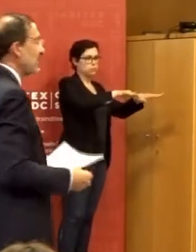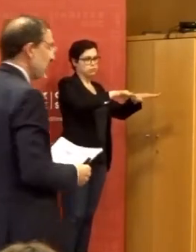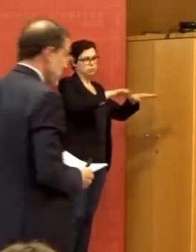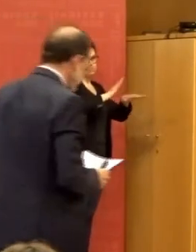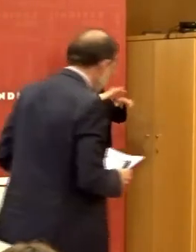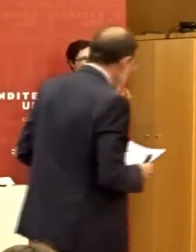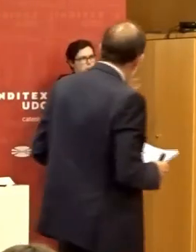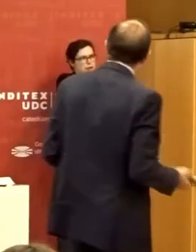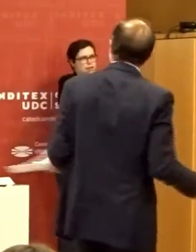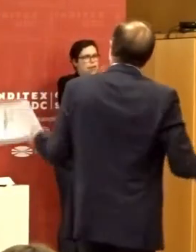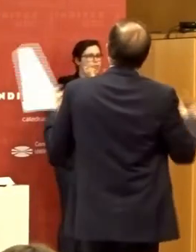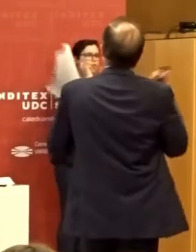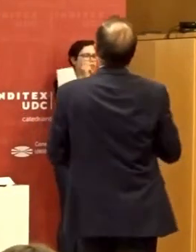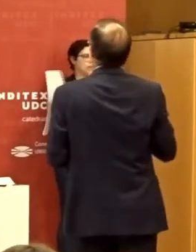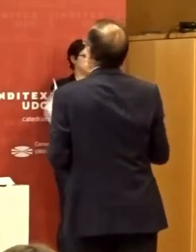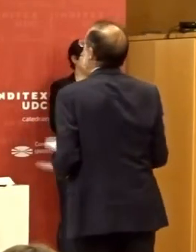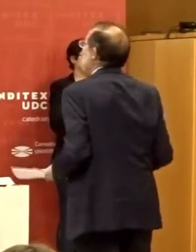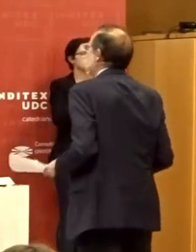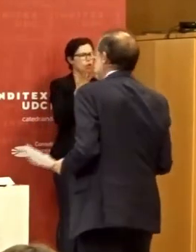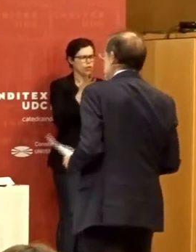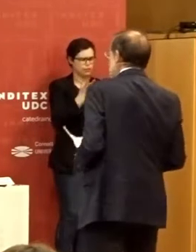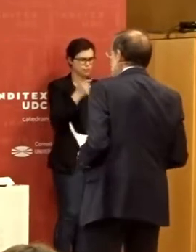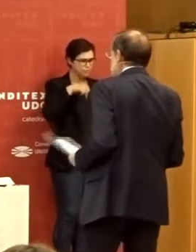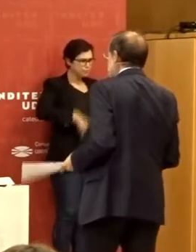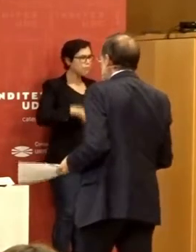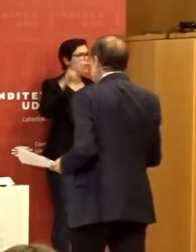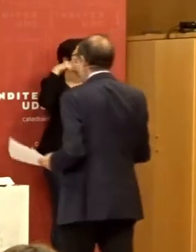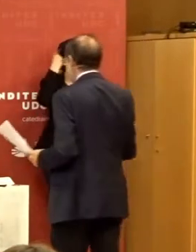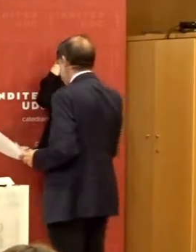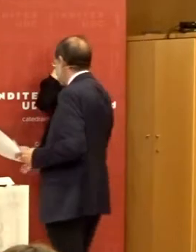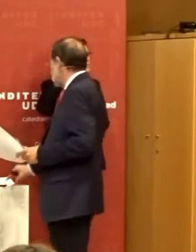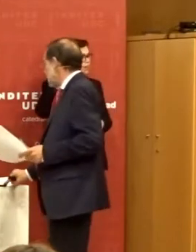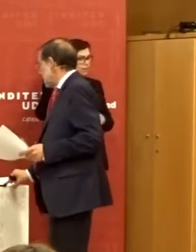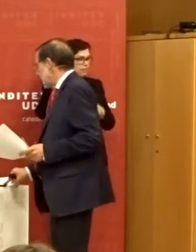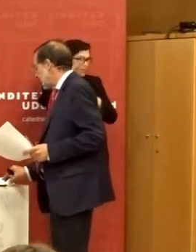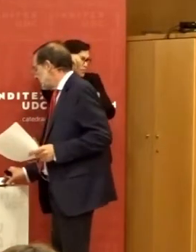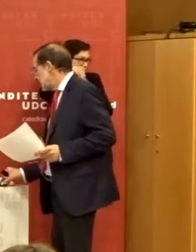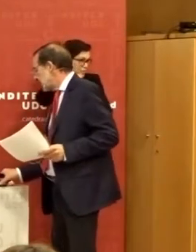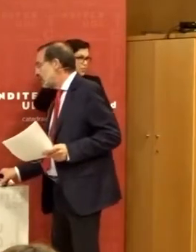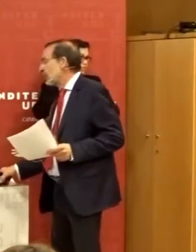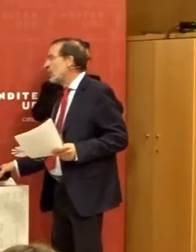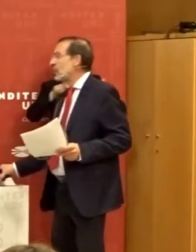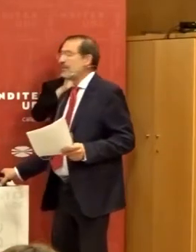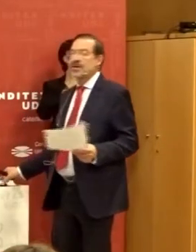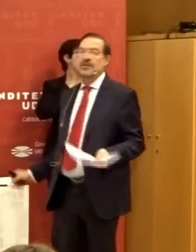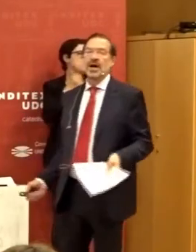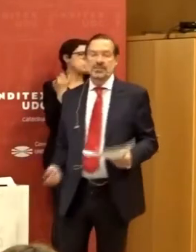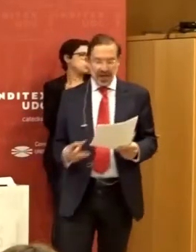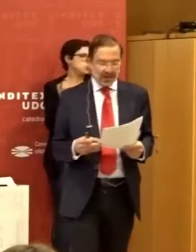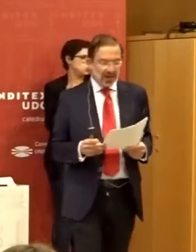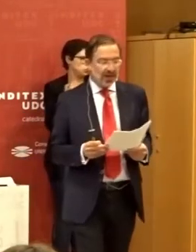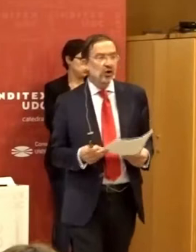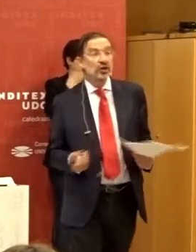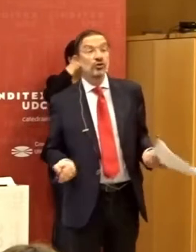llegar a las empresas. Bueno, ¿qué hacemos nosotros en Elche? Y comienzo la segunda parte de mi intervención, ¿no? La parte